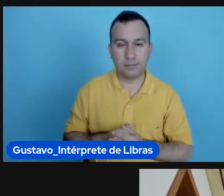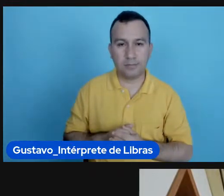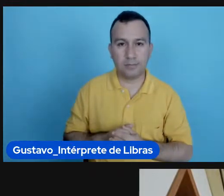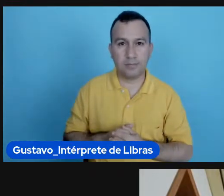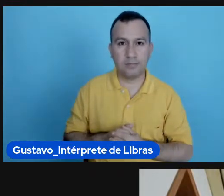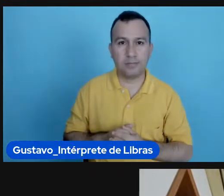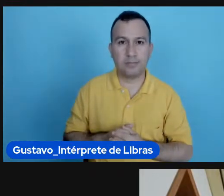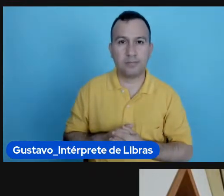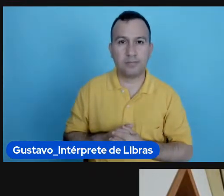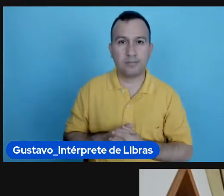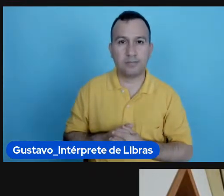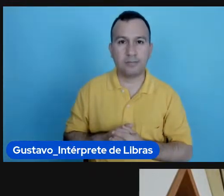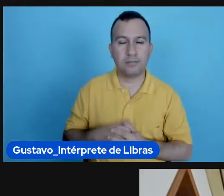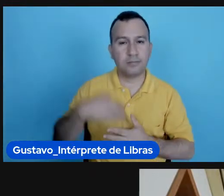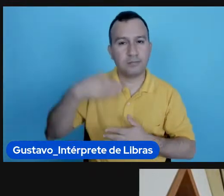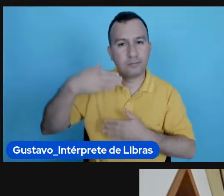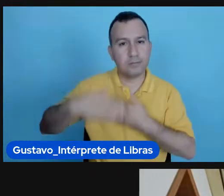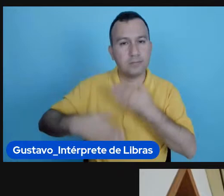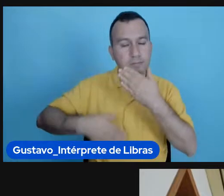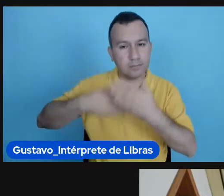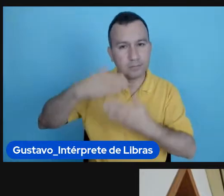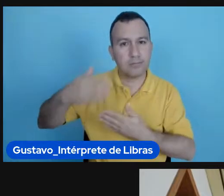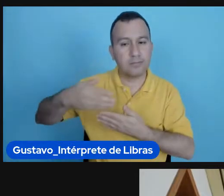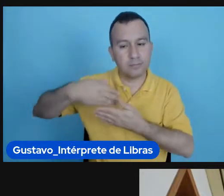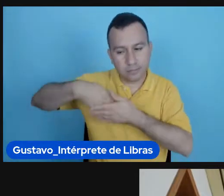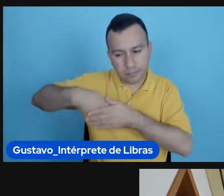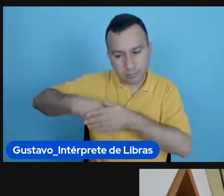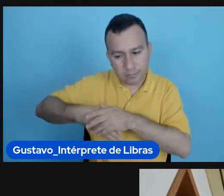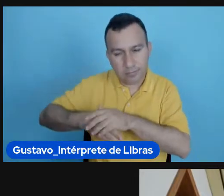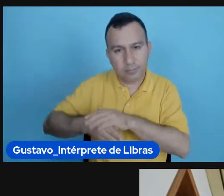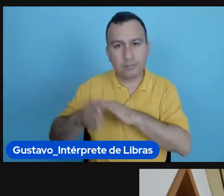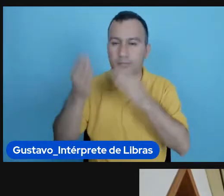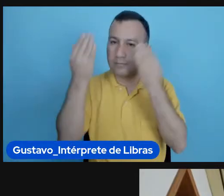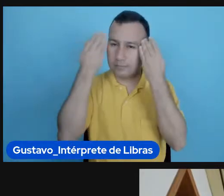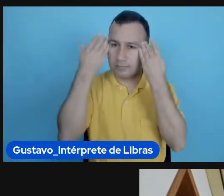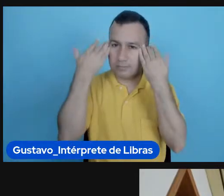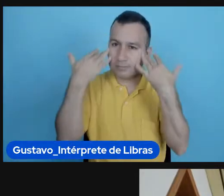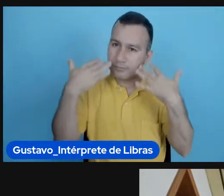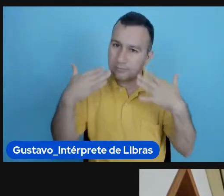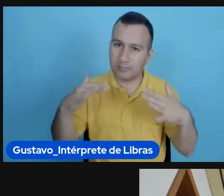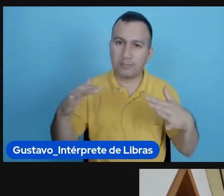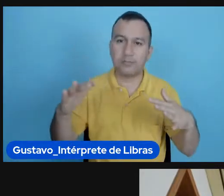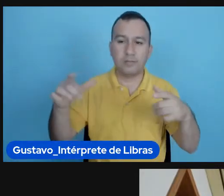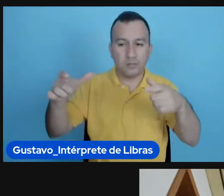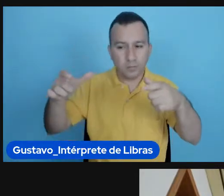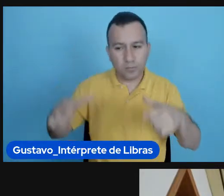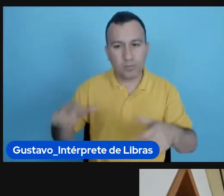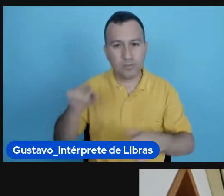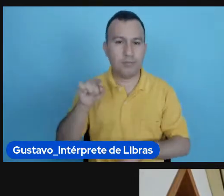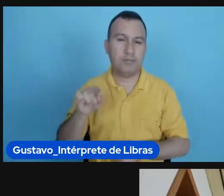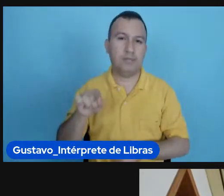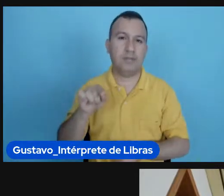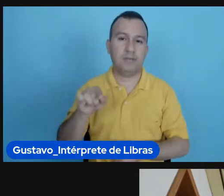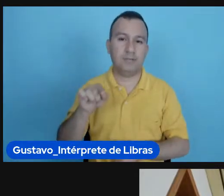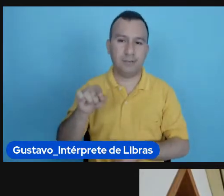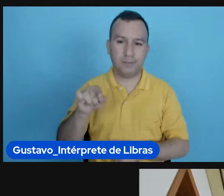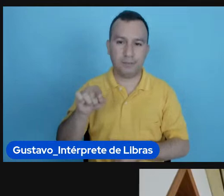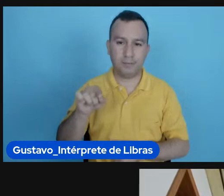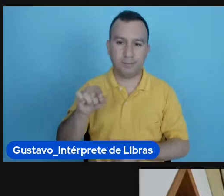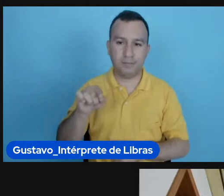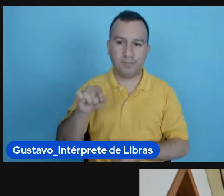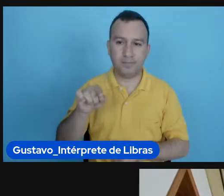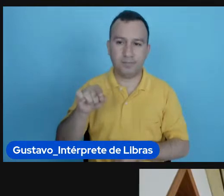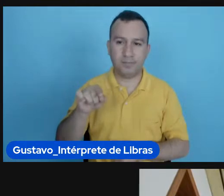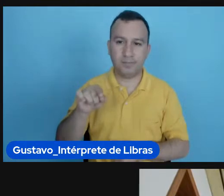agregado à naturalidade dessa pessoa dentro do ambiente. E isso contribui muito